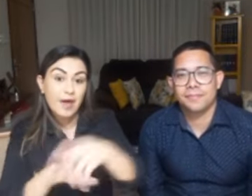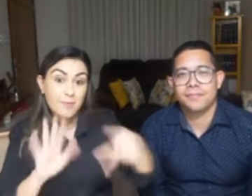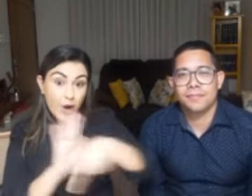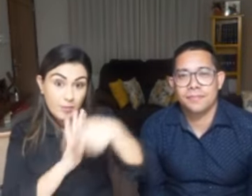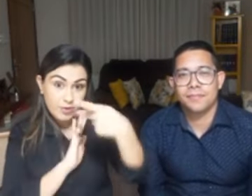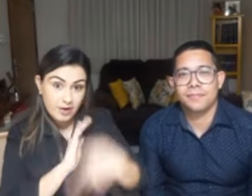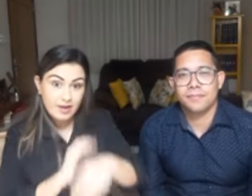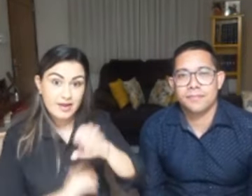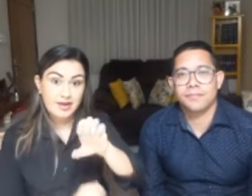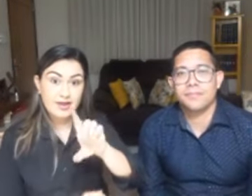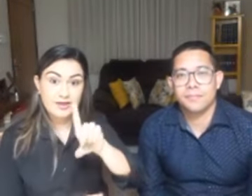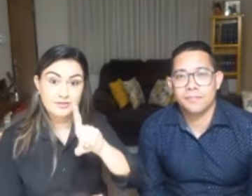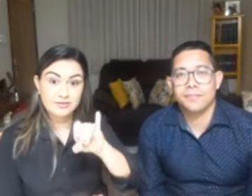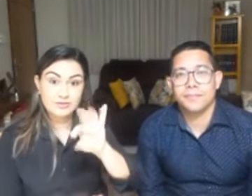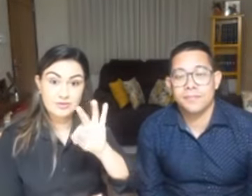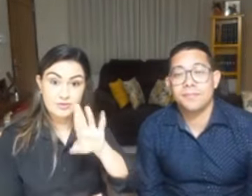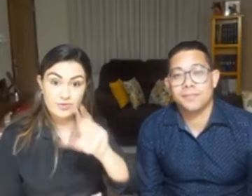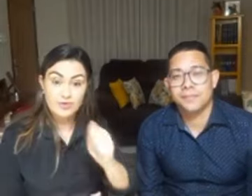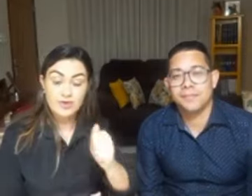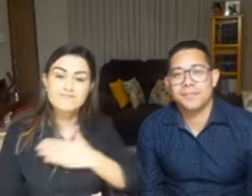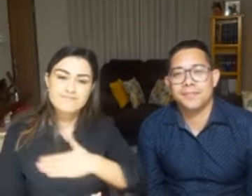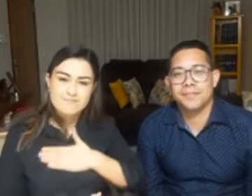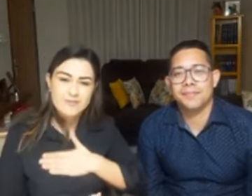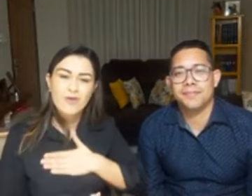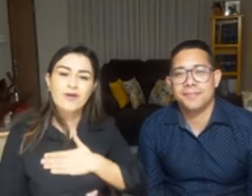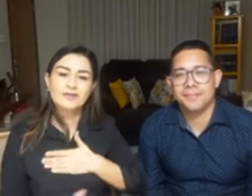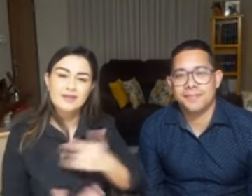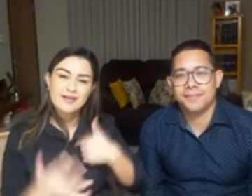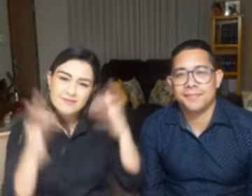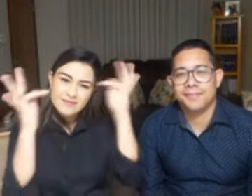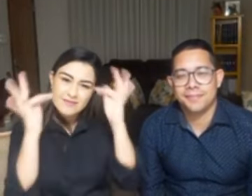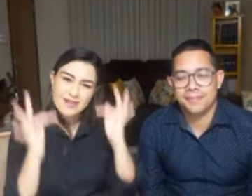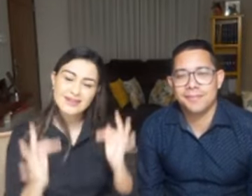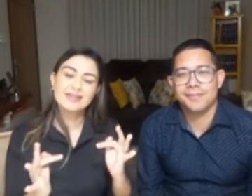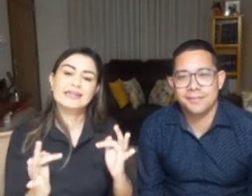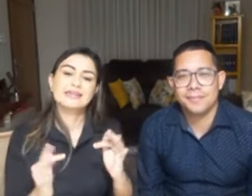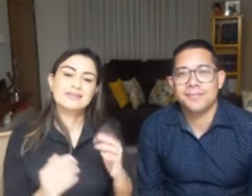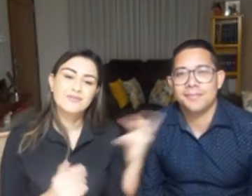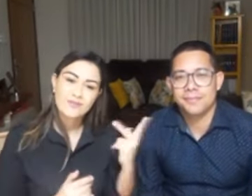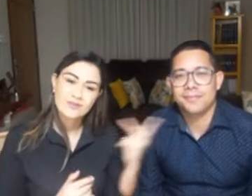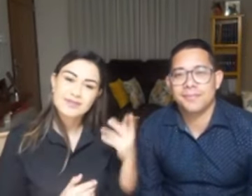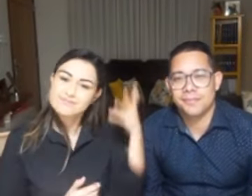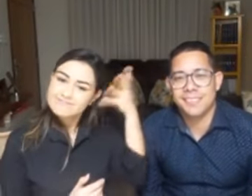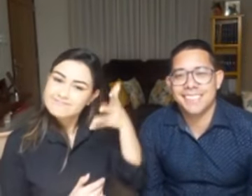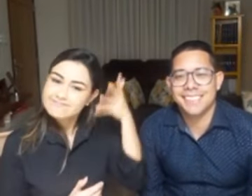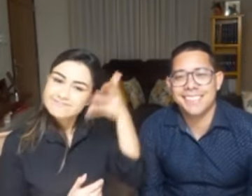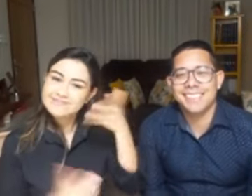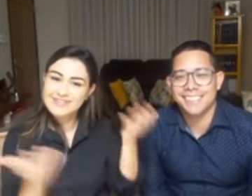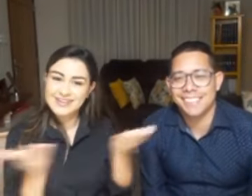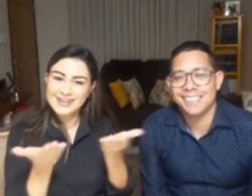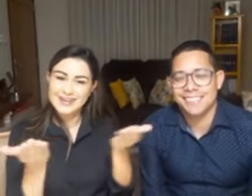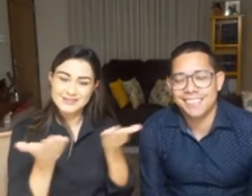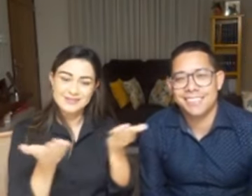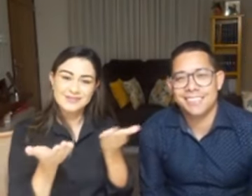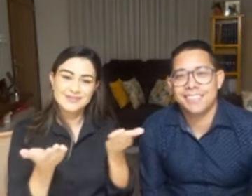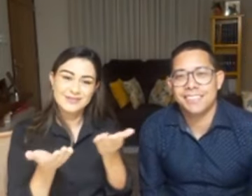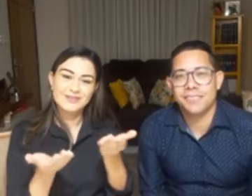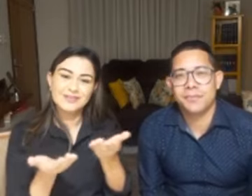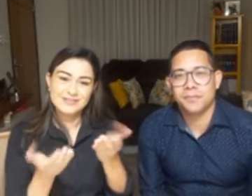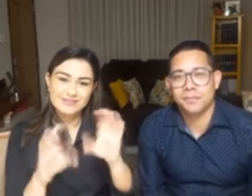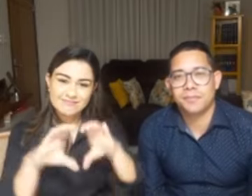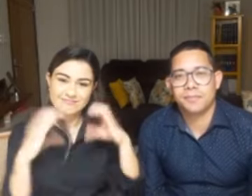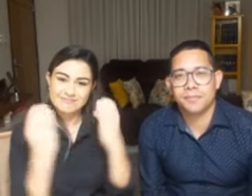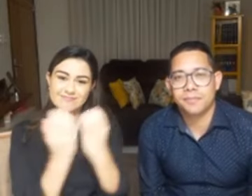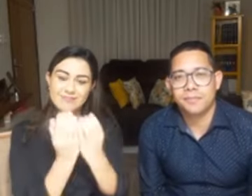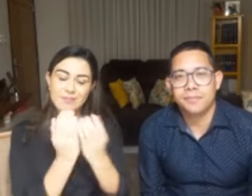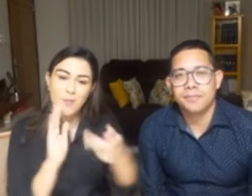tá? De coração mesmo, de poder contar com a presença de vocês nesse evento de educação cristã. Foi